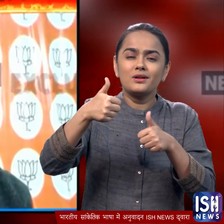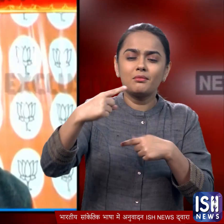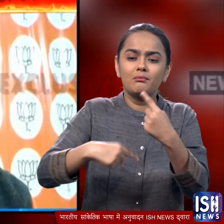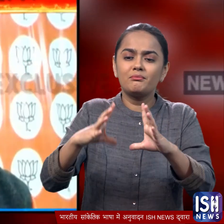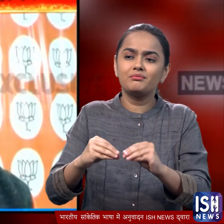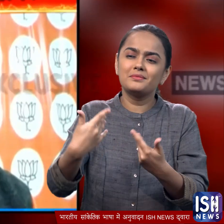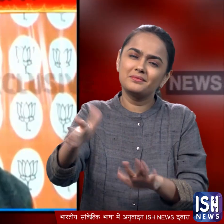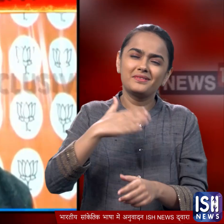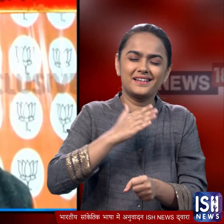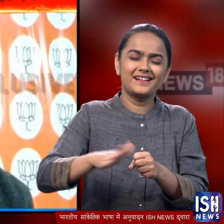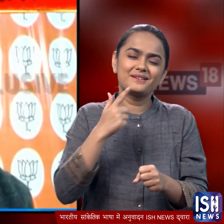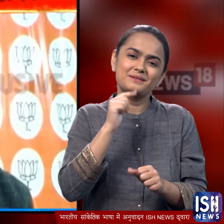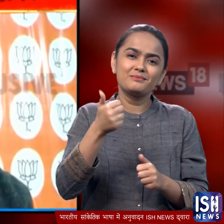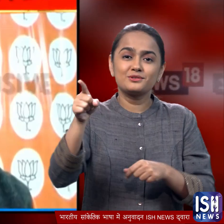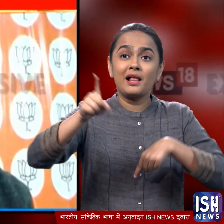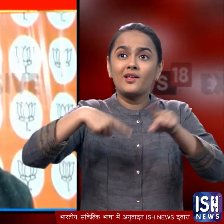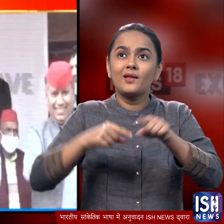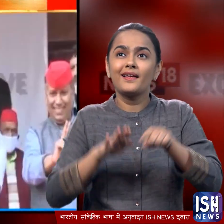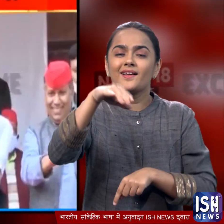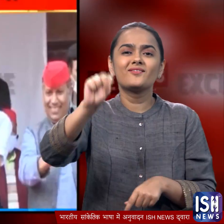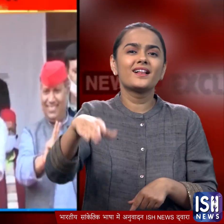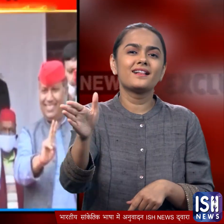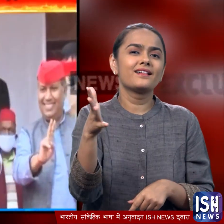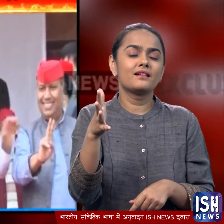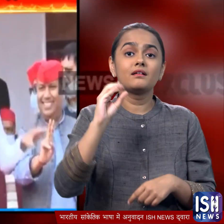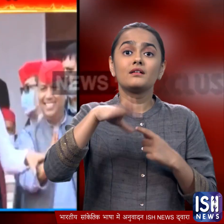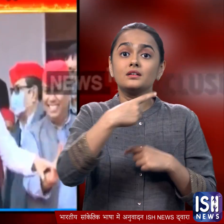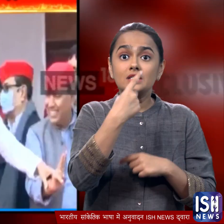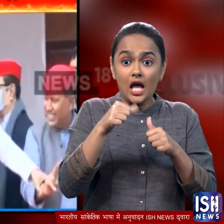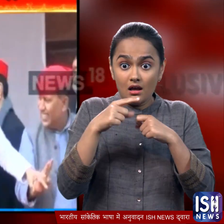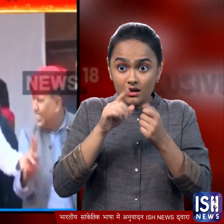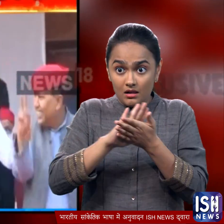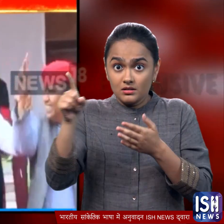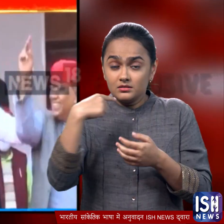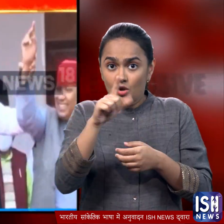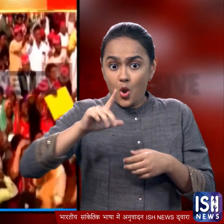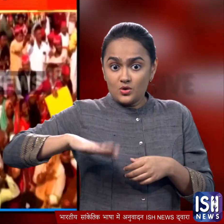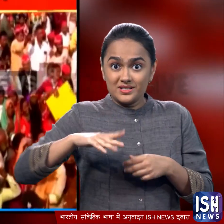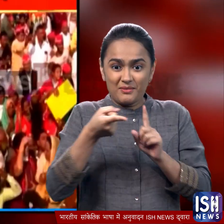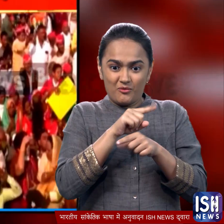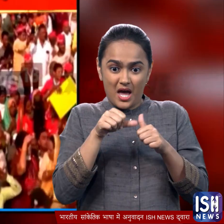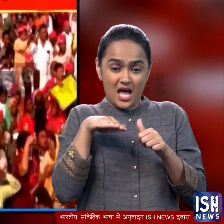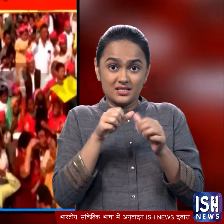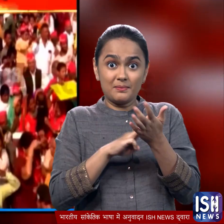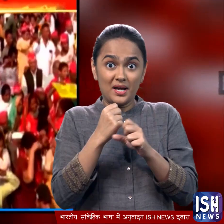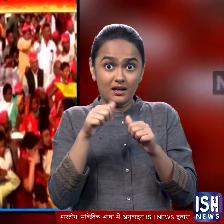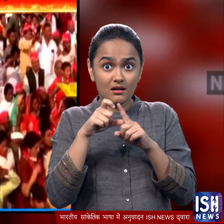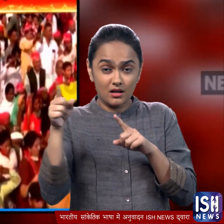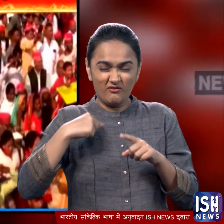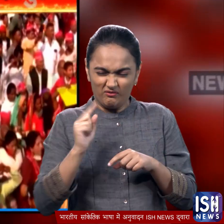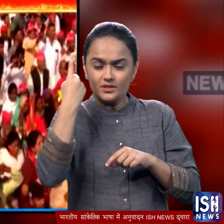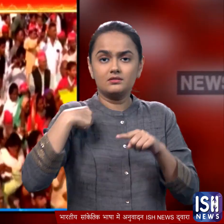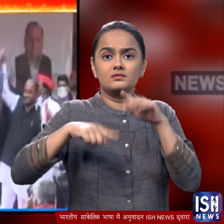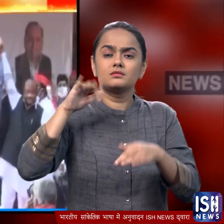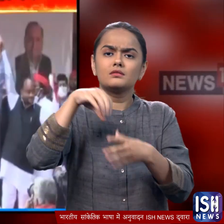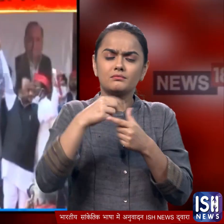में ही पंचर कर देंगे, वो एक्सप्रेस वे चढ़ नहीं पाएंगे। एक दिन पहले खबर आई थी कि अखिलेश अपने लोकसभा क्षेत्र आजमगढ़ से अपना पहला विधानसभा चुनाव